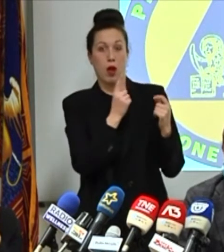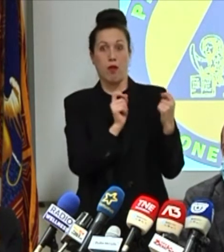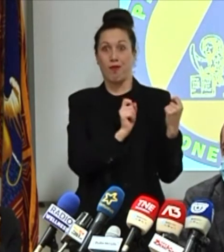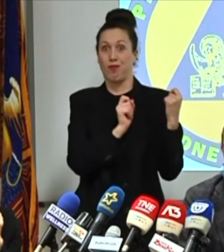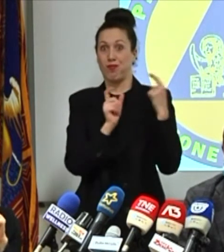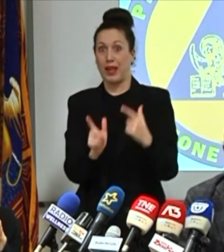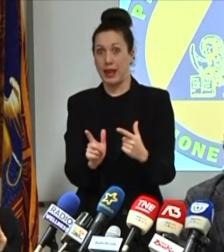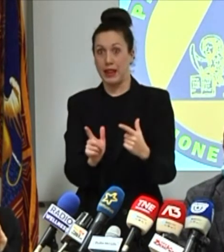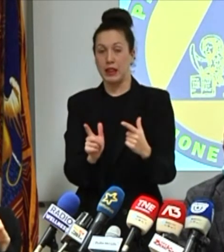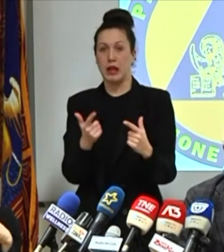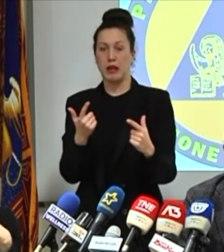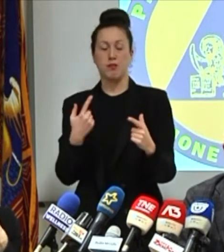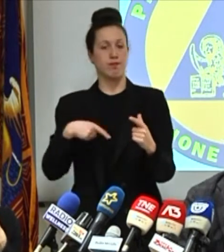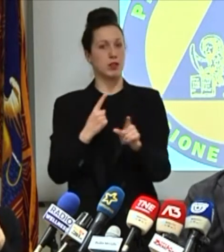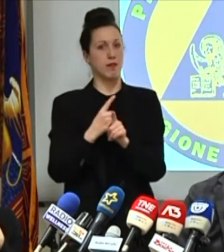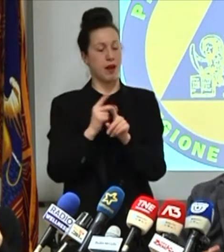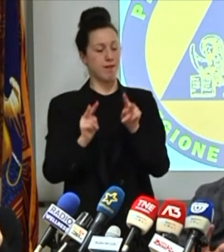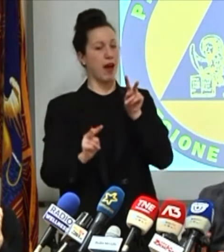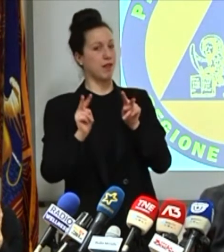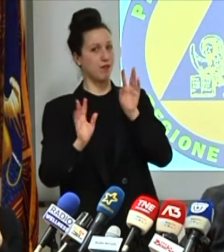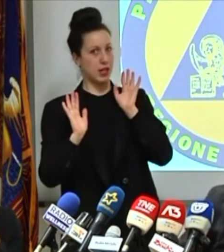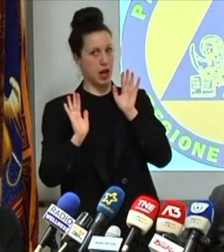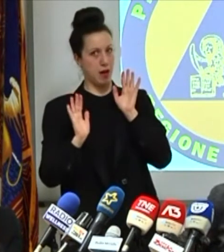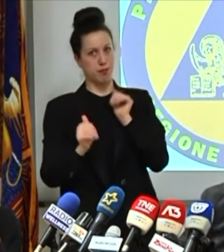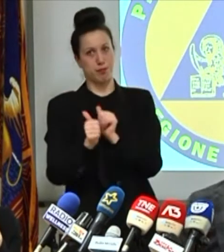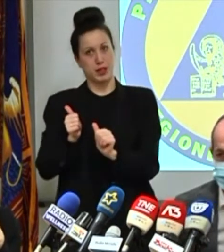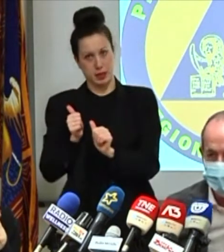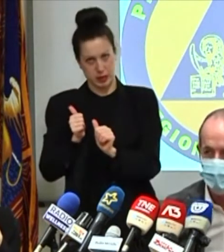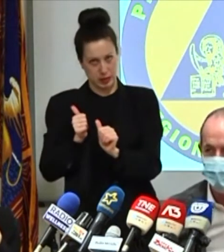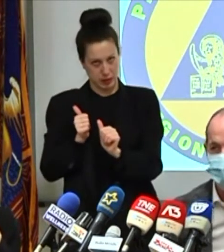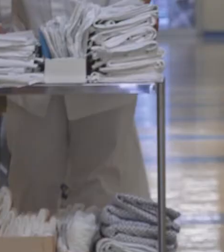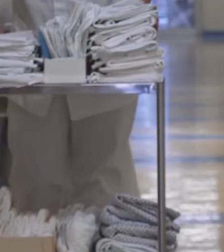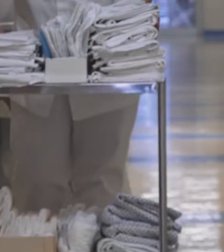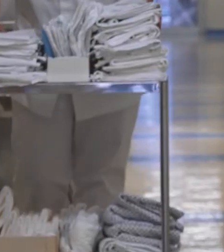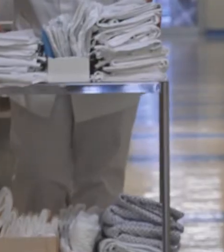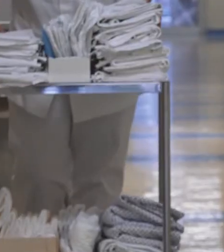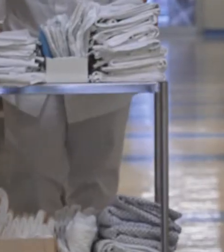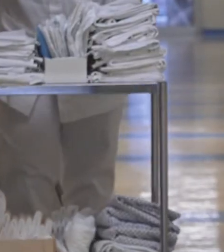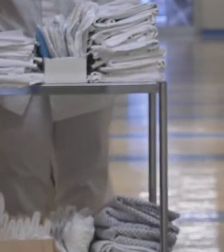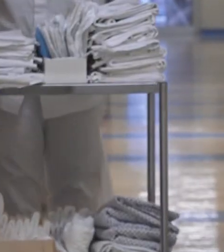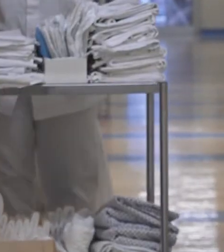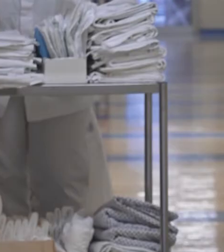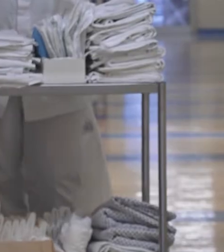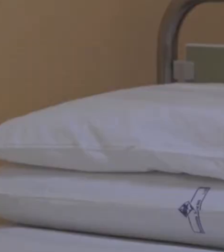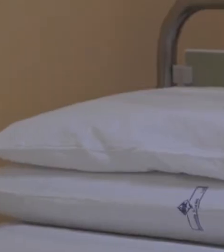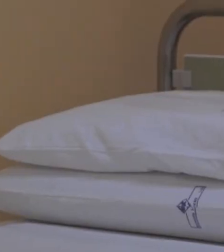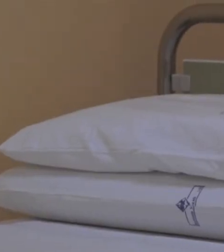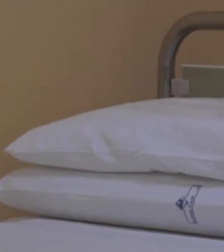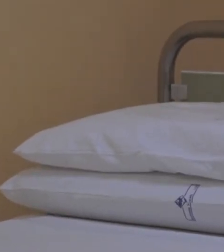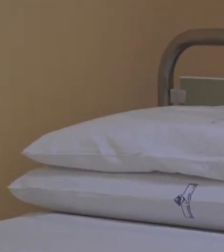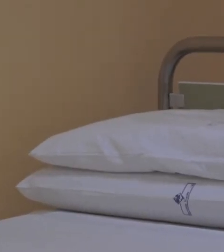scritta più di qualcuna riguardano vaccini autorizzati in provincia di belluno intanto luz